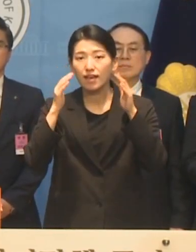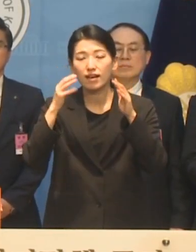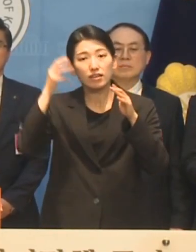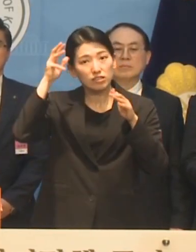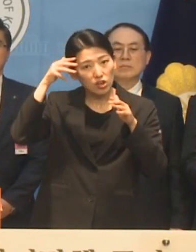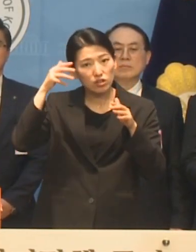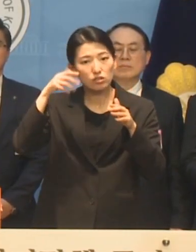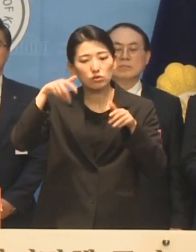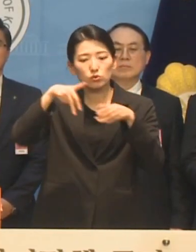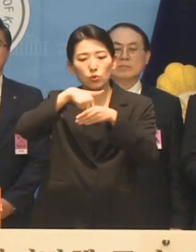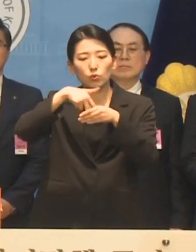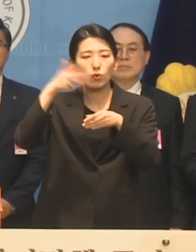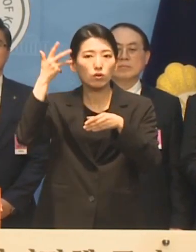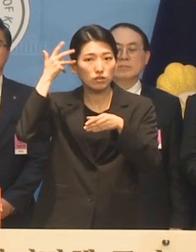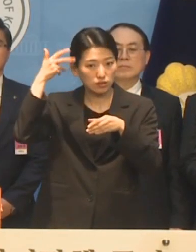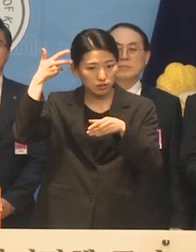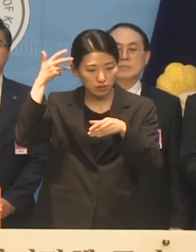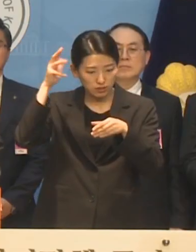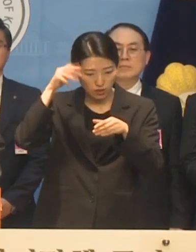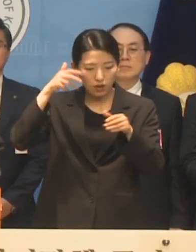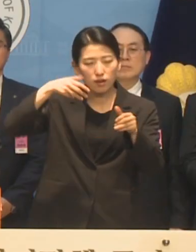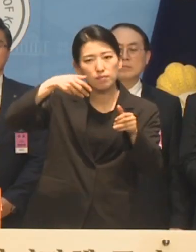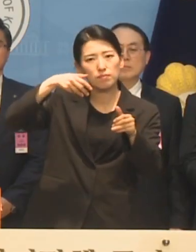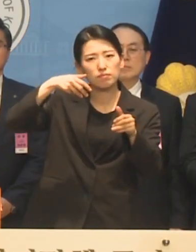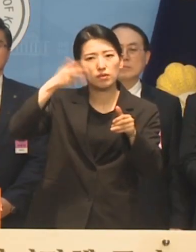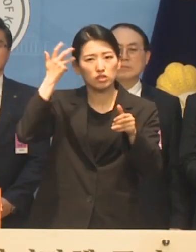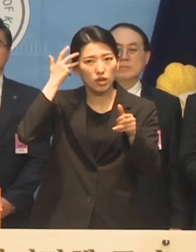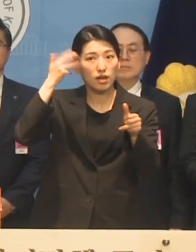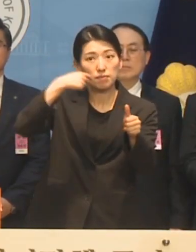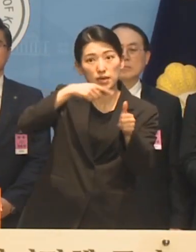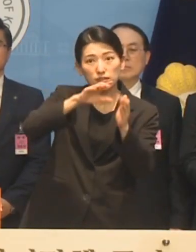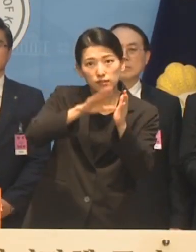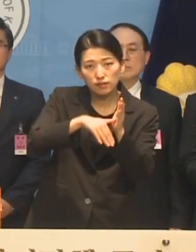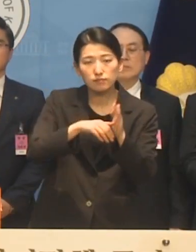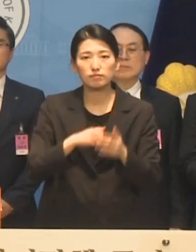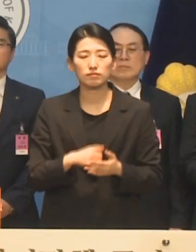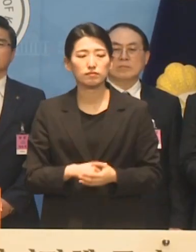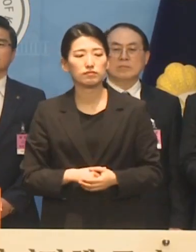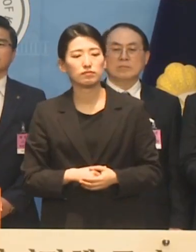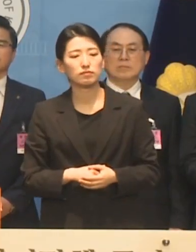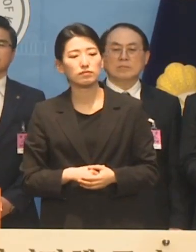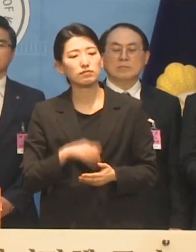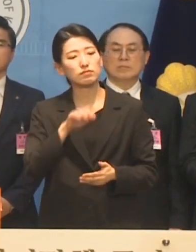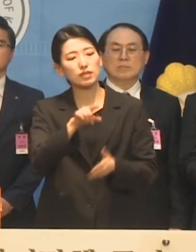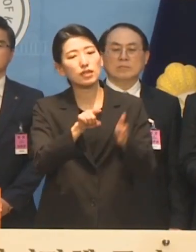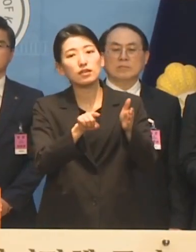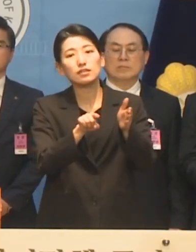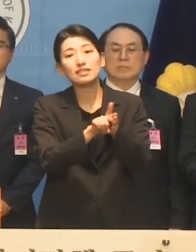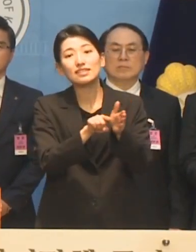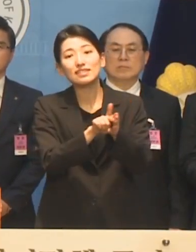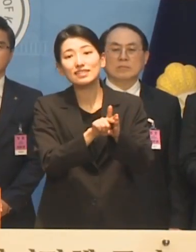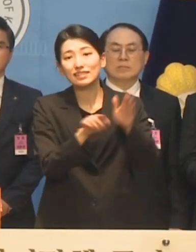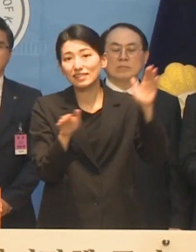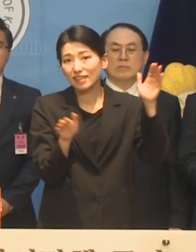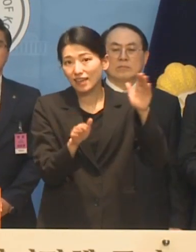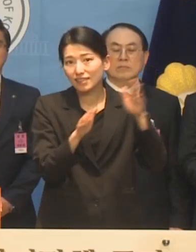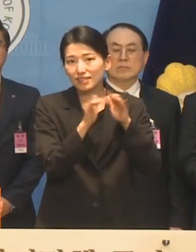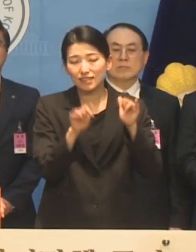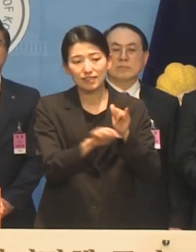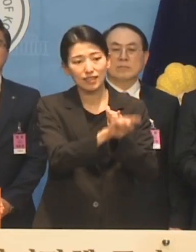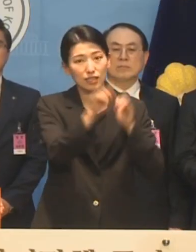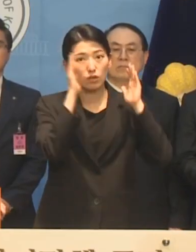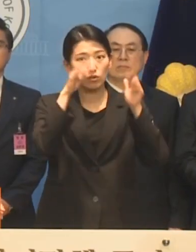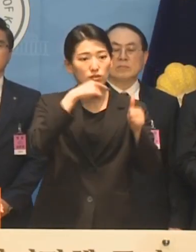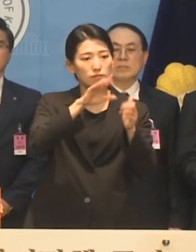발언한 말입니다. 그 강사는 목회자 양성하는 신학교에서 신학생을 대상한 수업 시간에